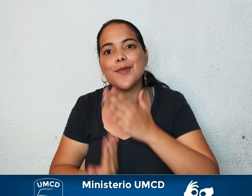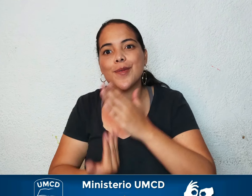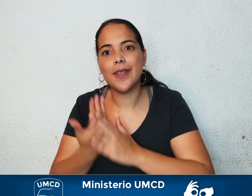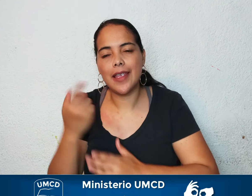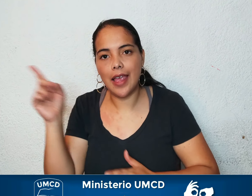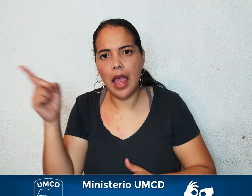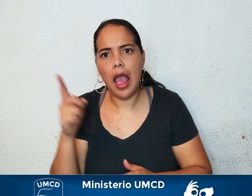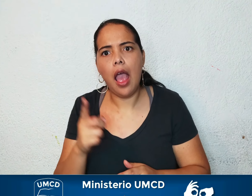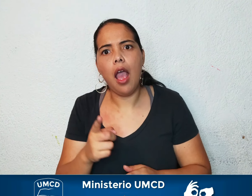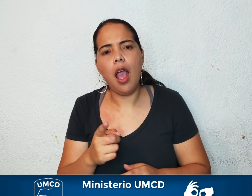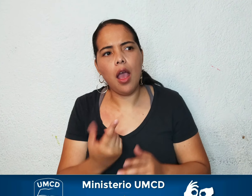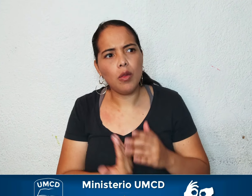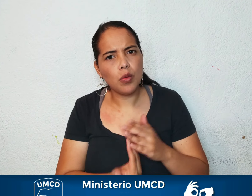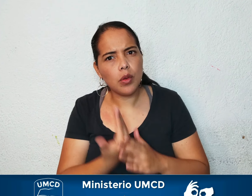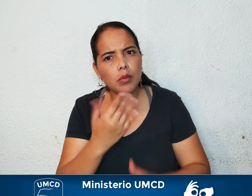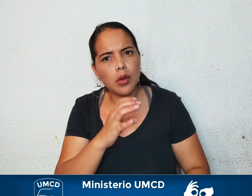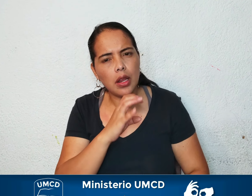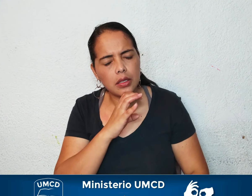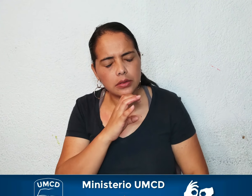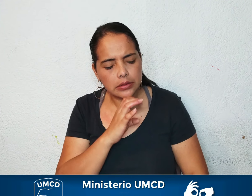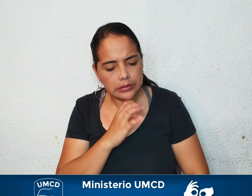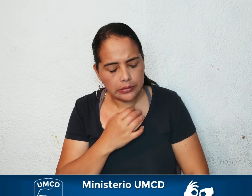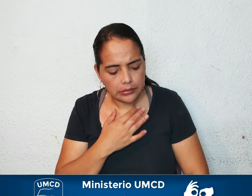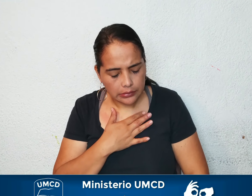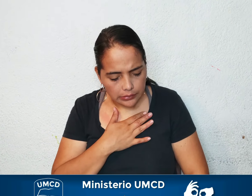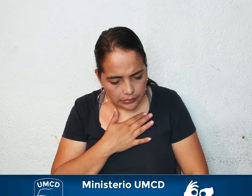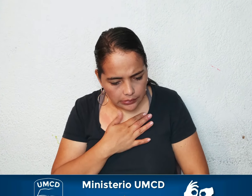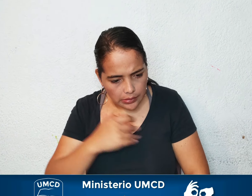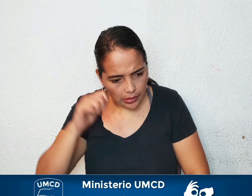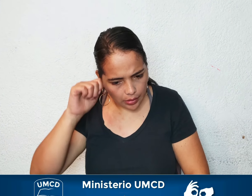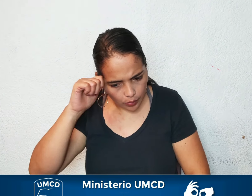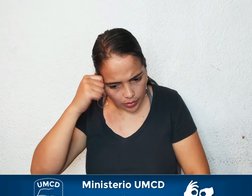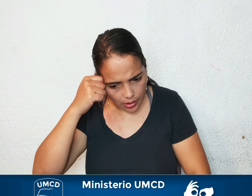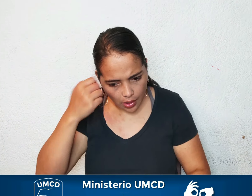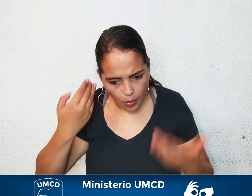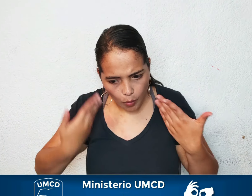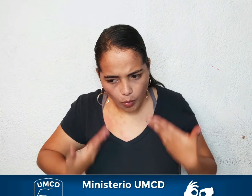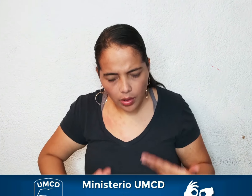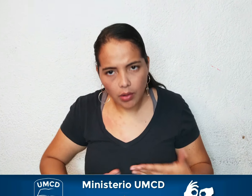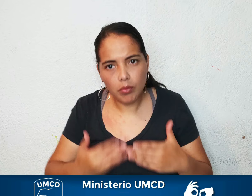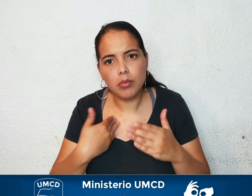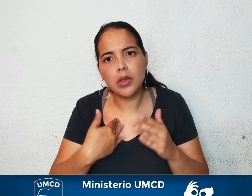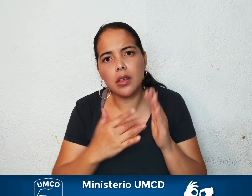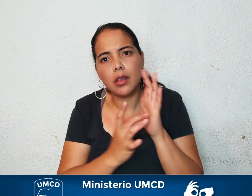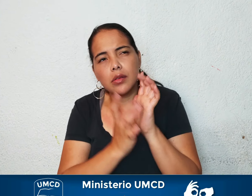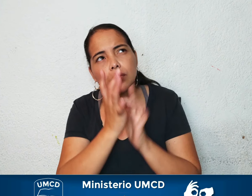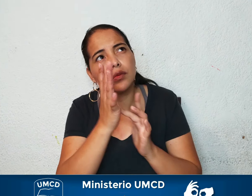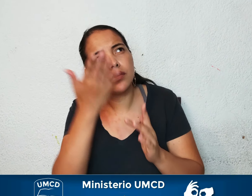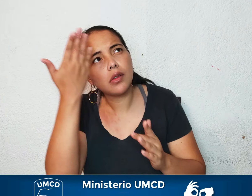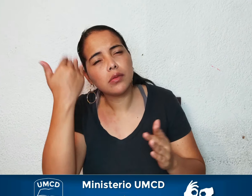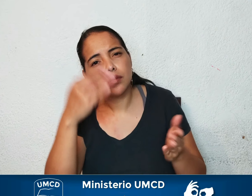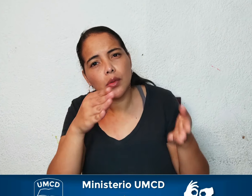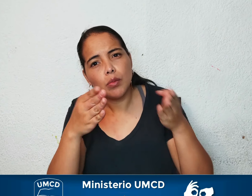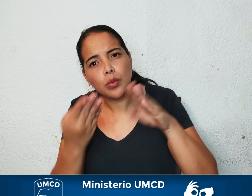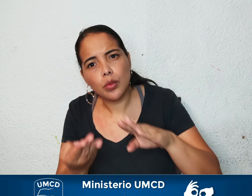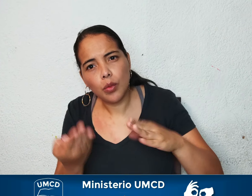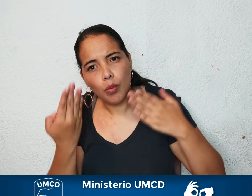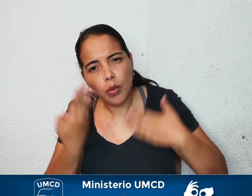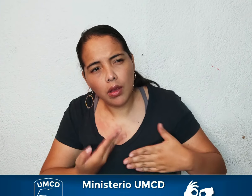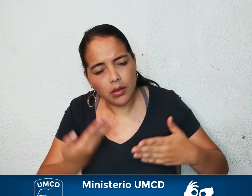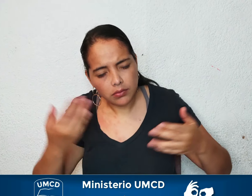los panes sin levadura. El cuerpo sin pecado del Señor sería entregado para